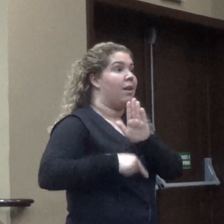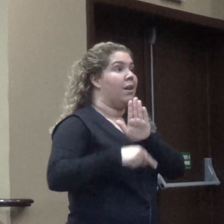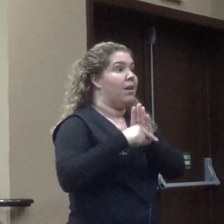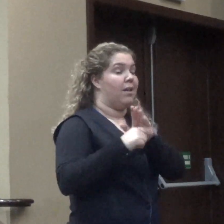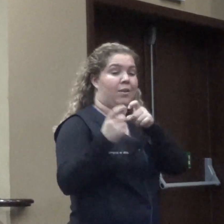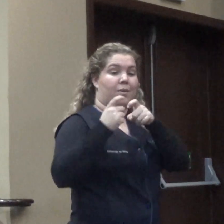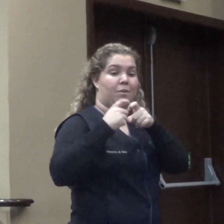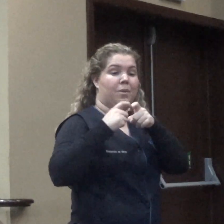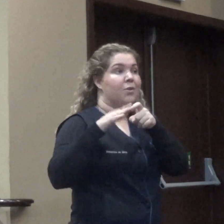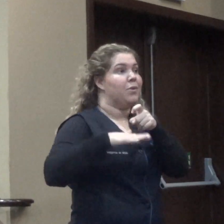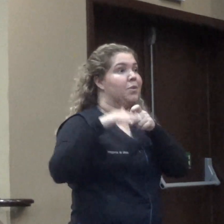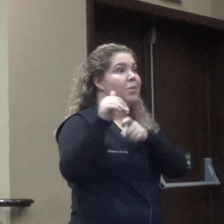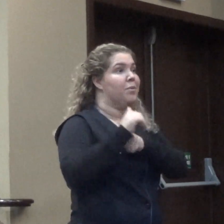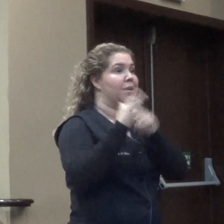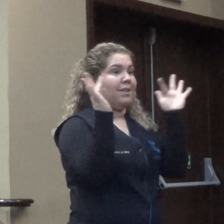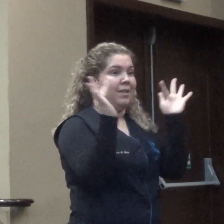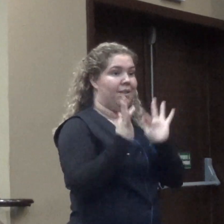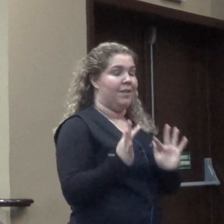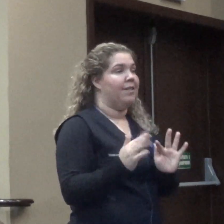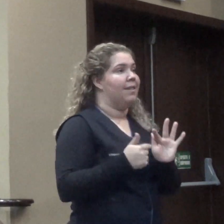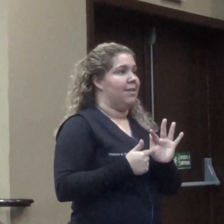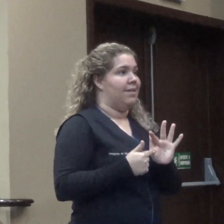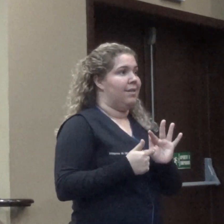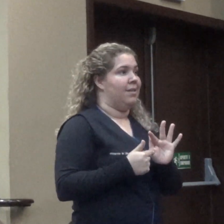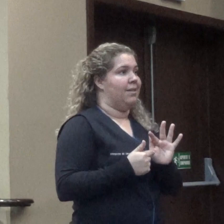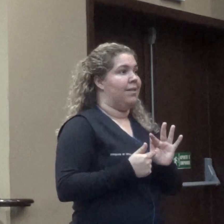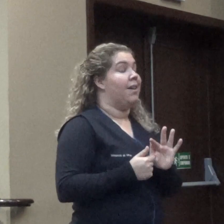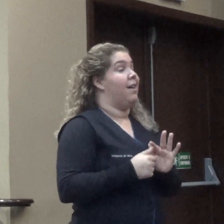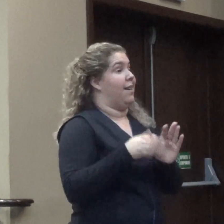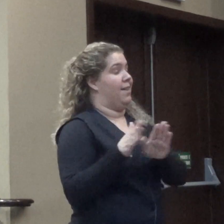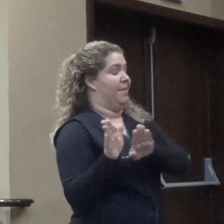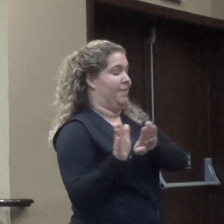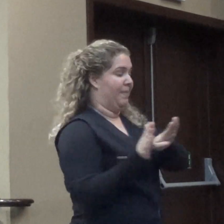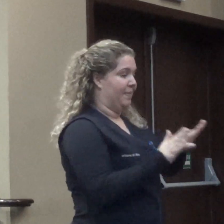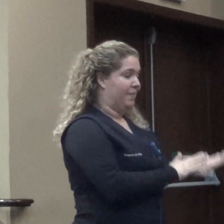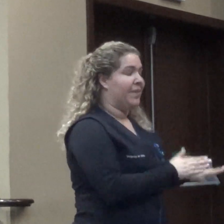mais felizes. Aí vamos dar uma olhada nos médicos mais infelizes.